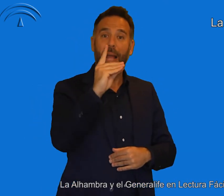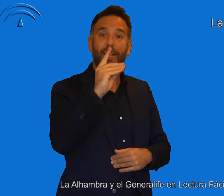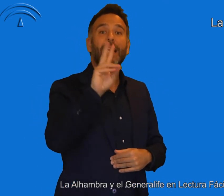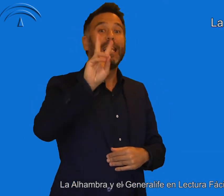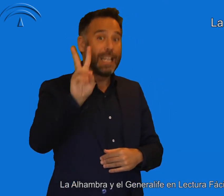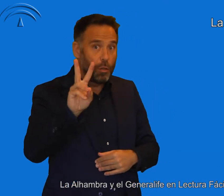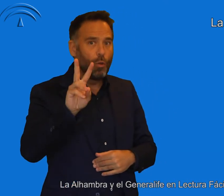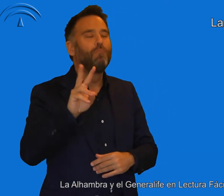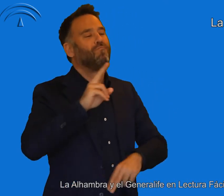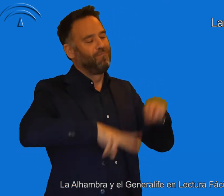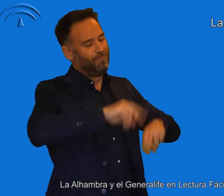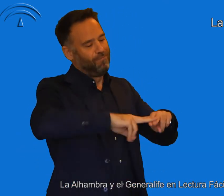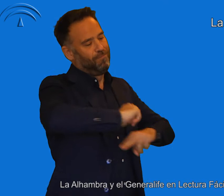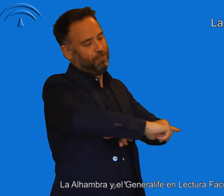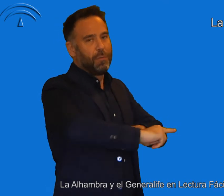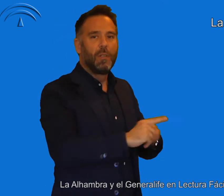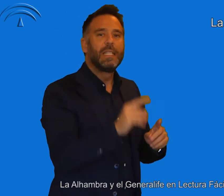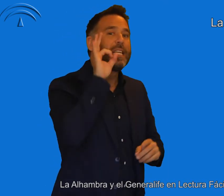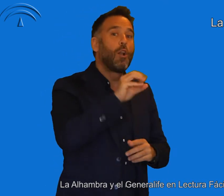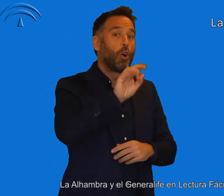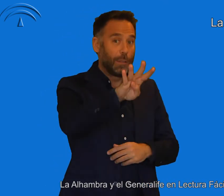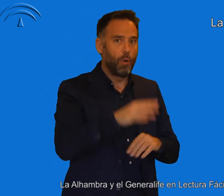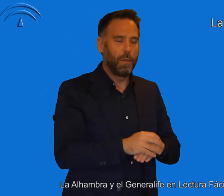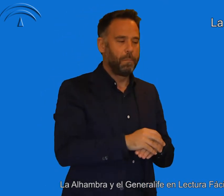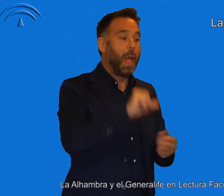Alhambra, edificaron este palacio en el siglo XIV.